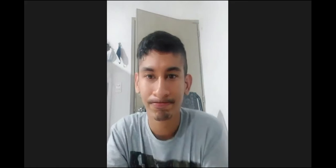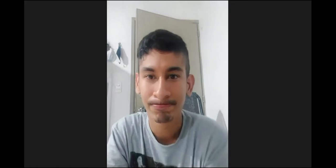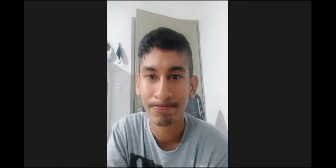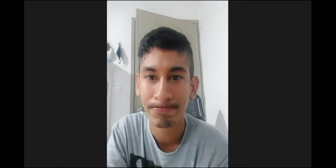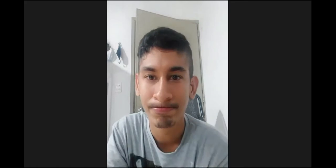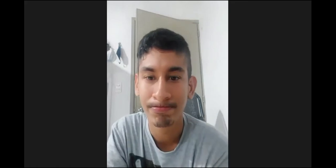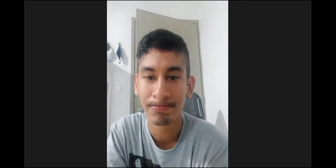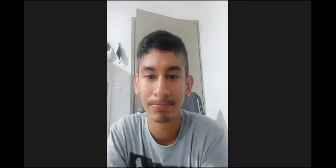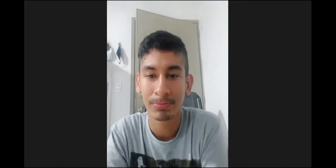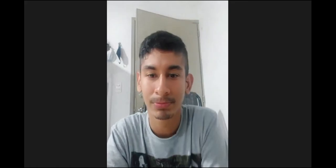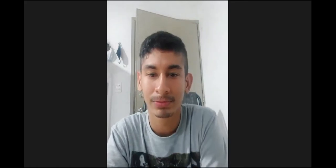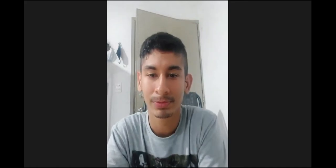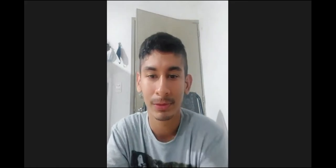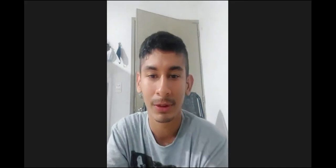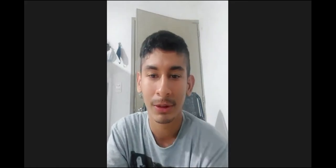muchas gracias